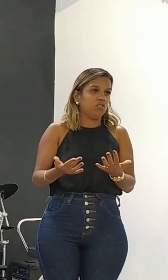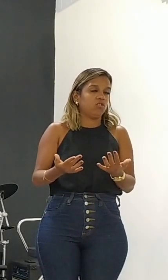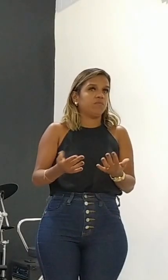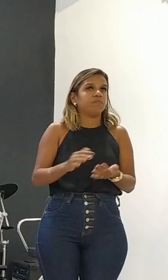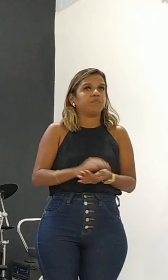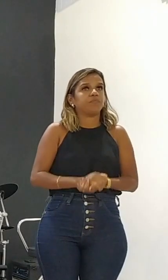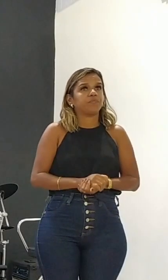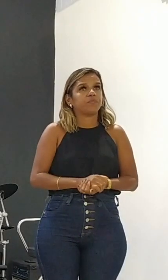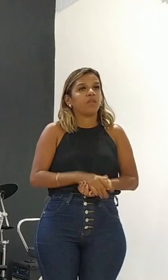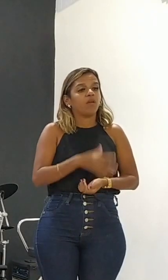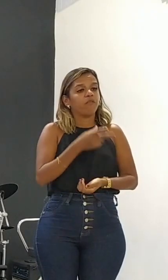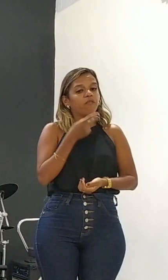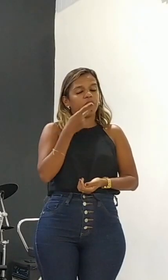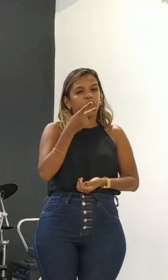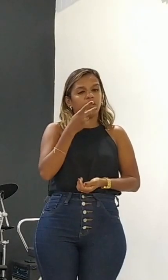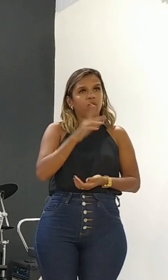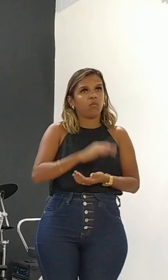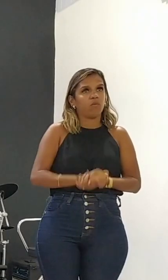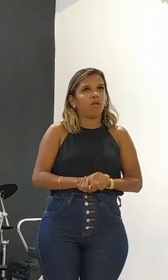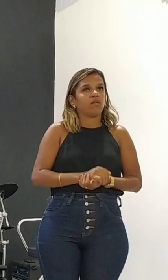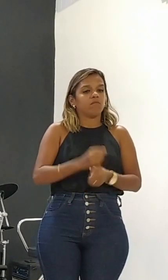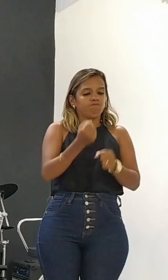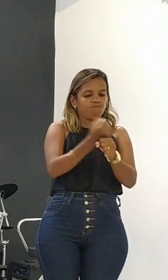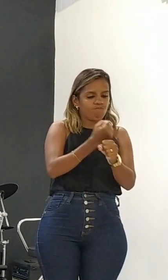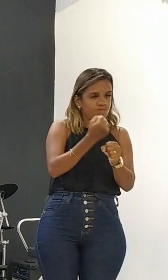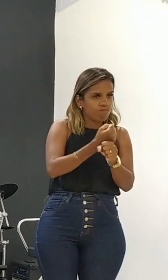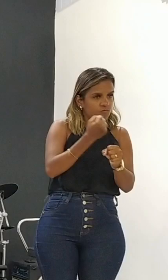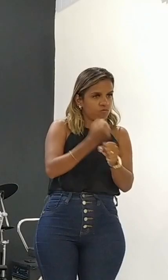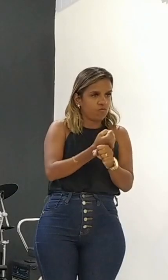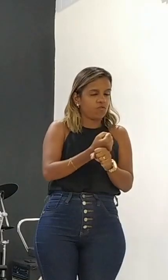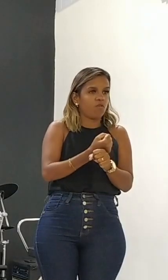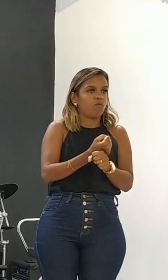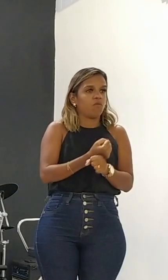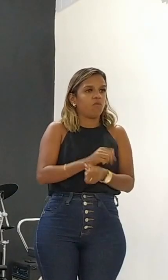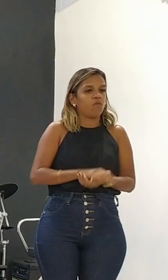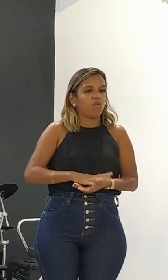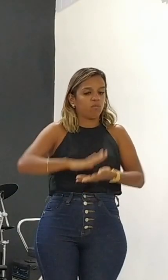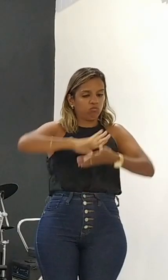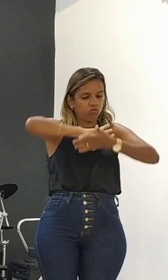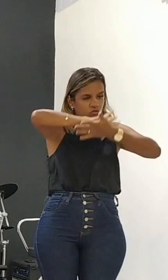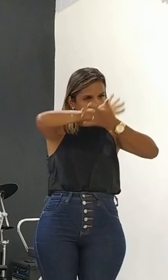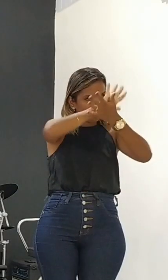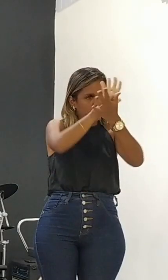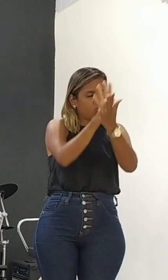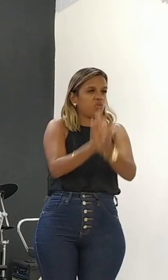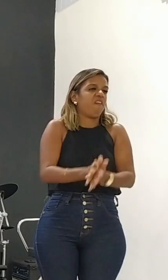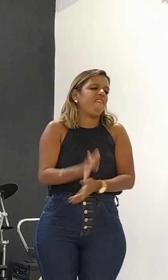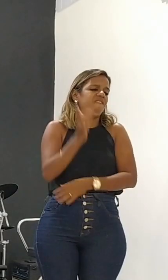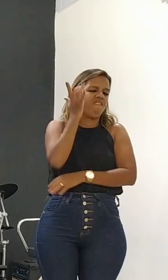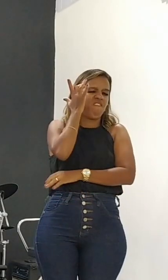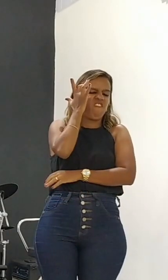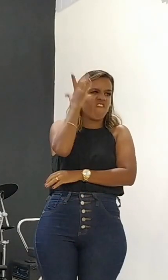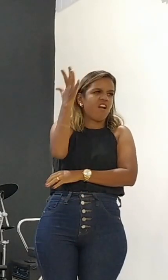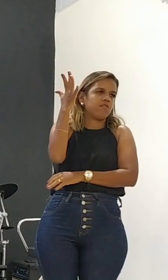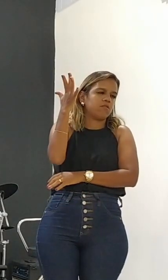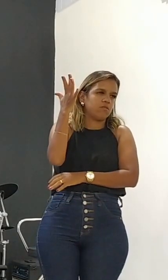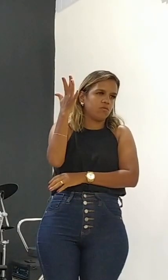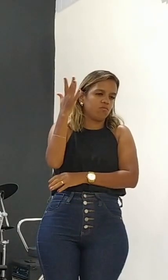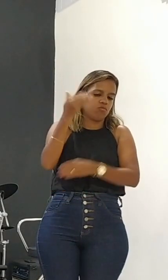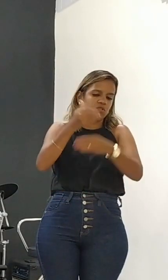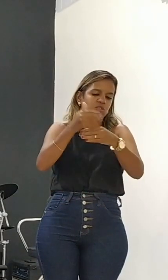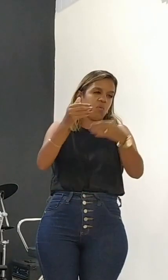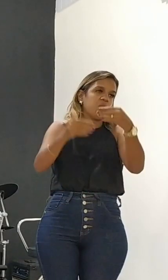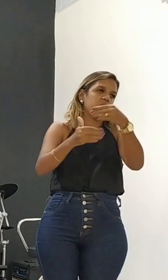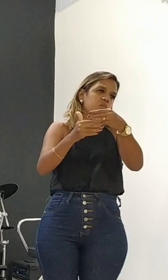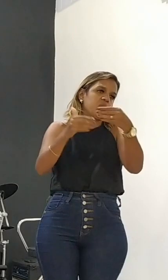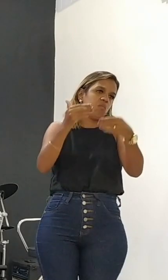Tobias, o amonita, e disse: ainda que ele fique, vindo uma raposa, derrubará facilmente o seu muro